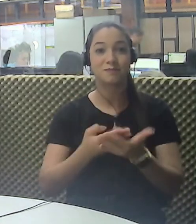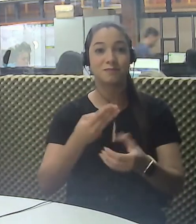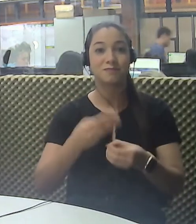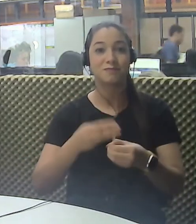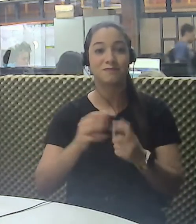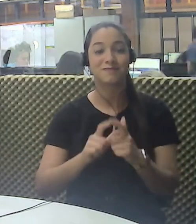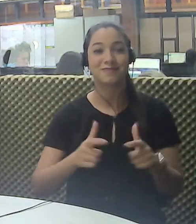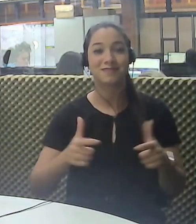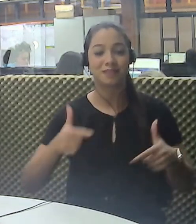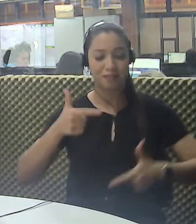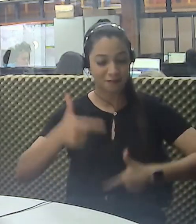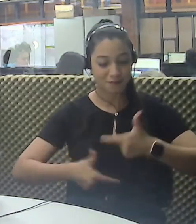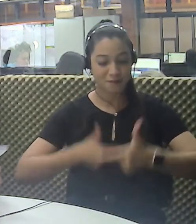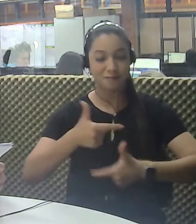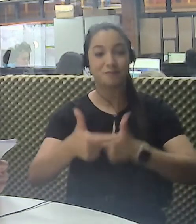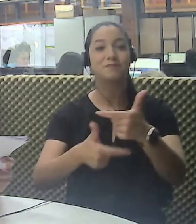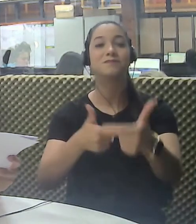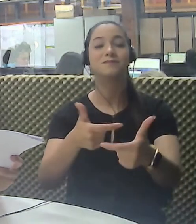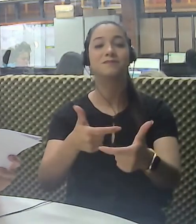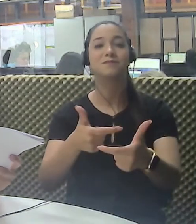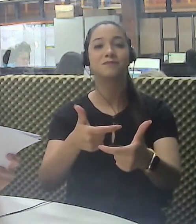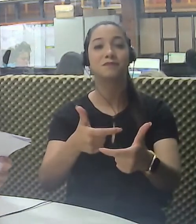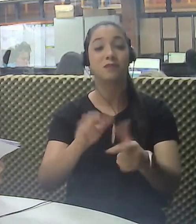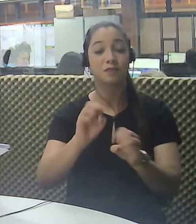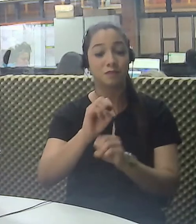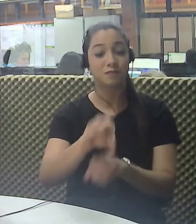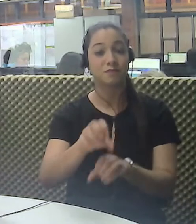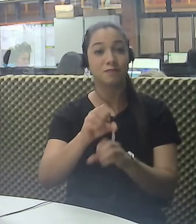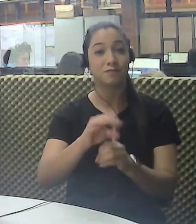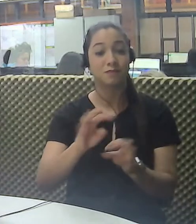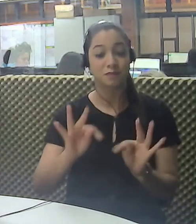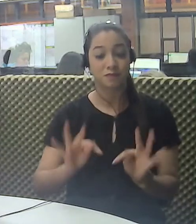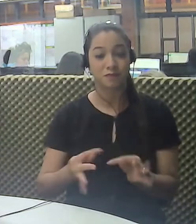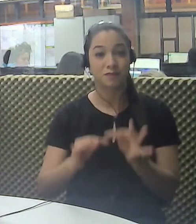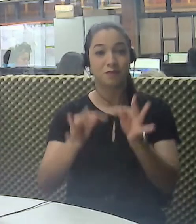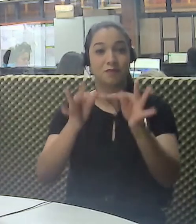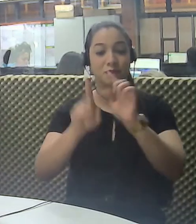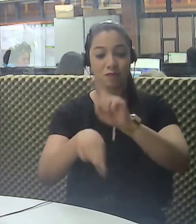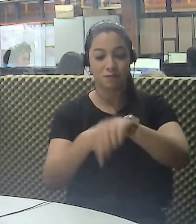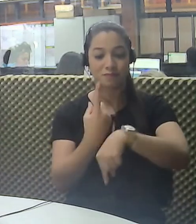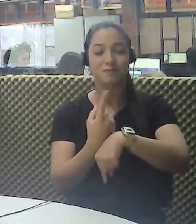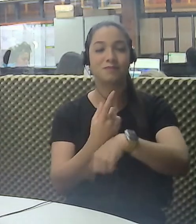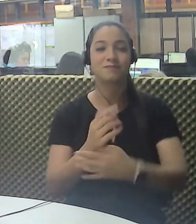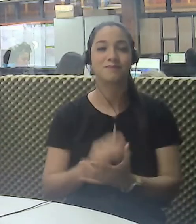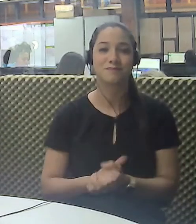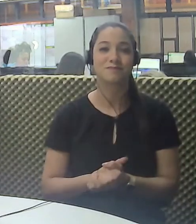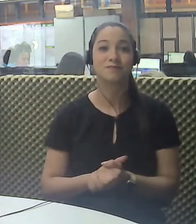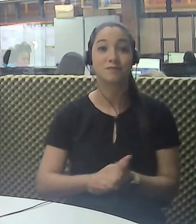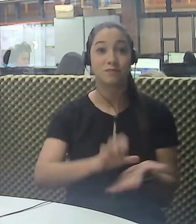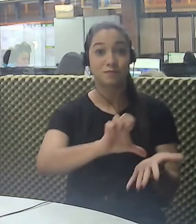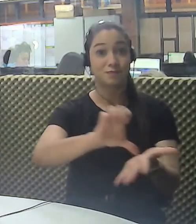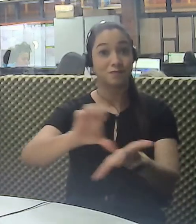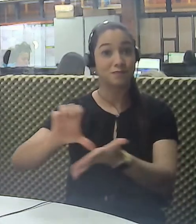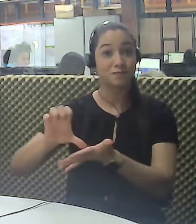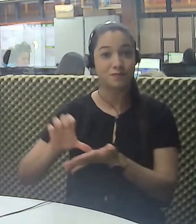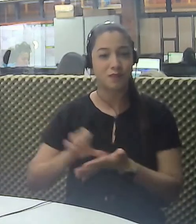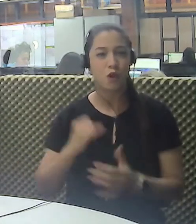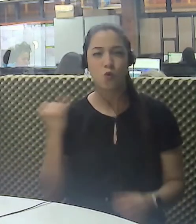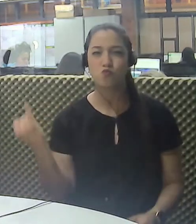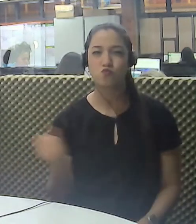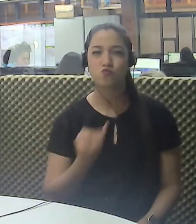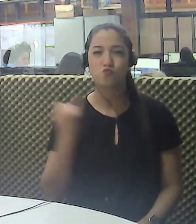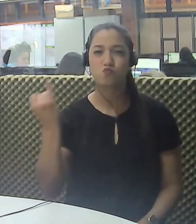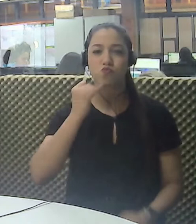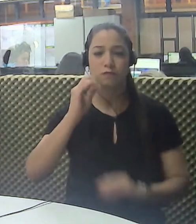para ampliar o trabalho realizado em torno da educação em tecnologia e inovação. Os centros serão uma valiosa